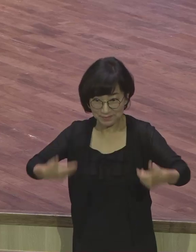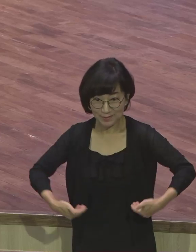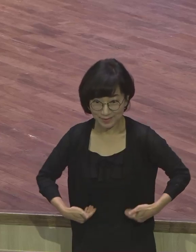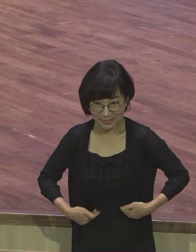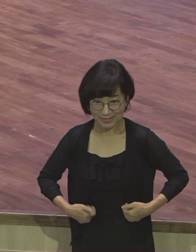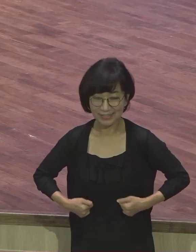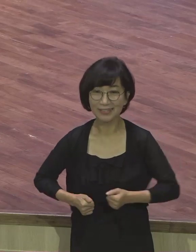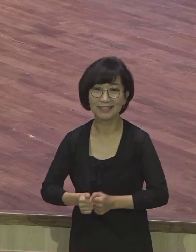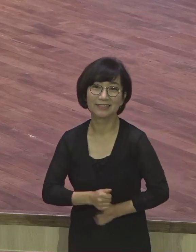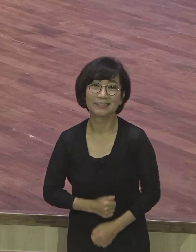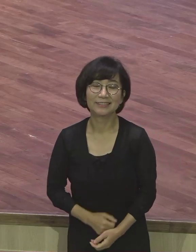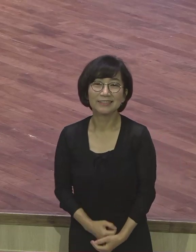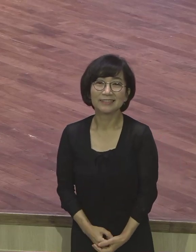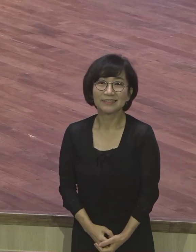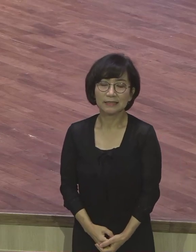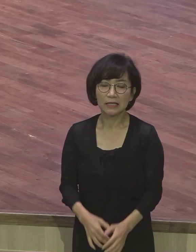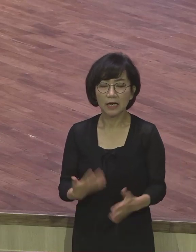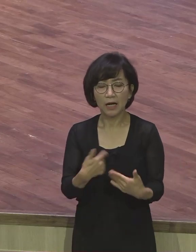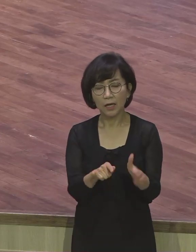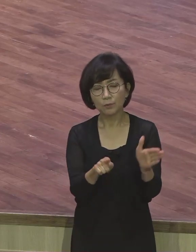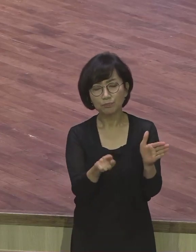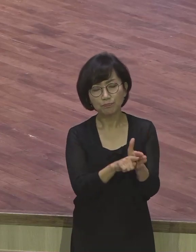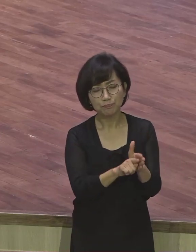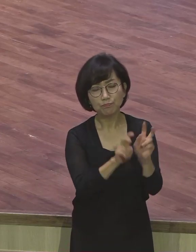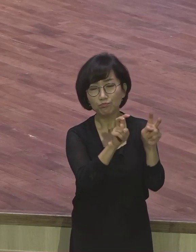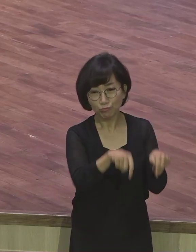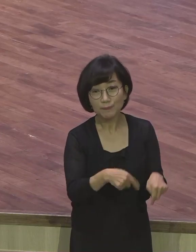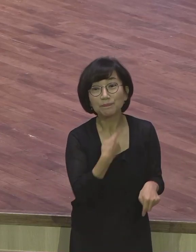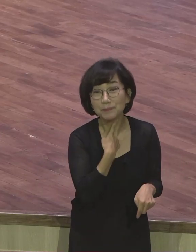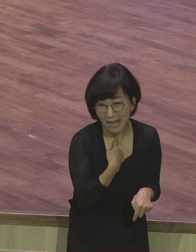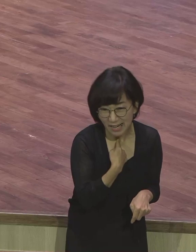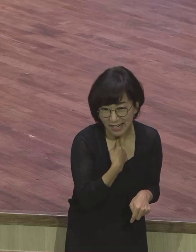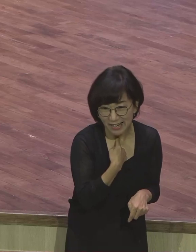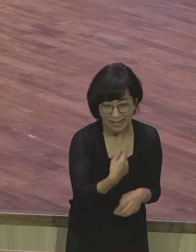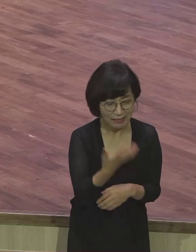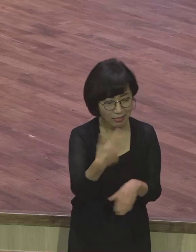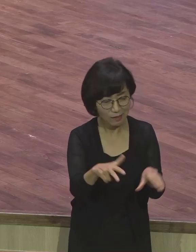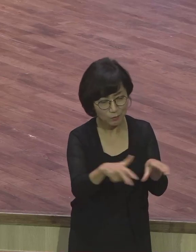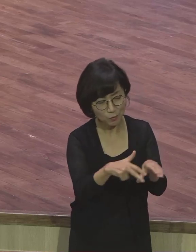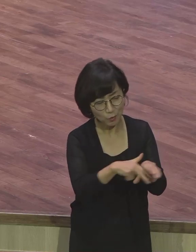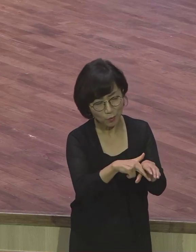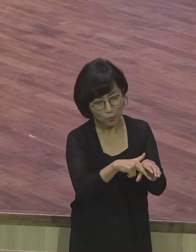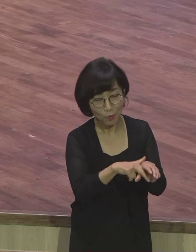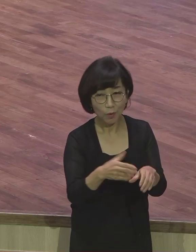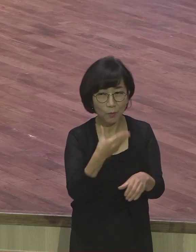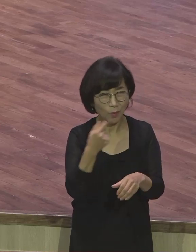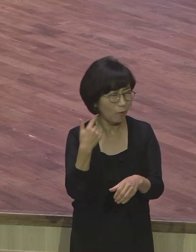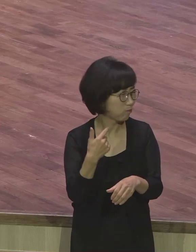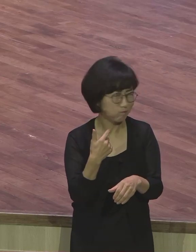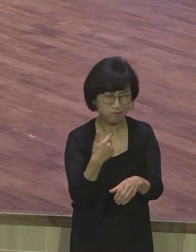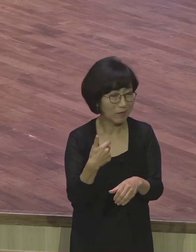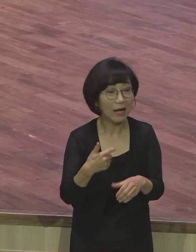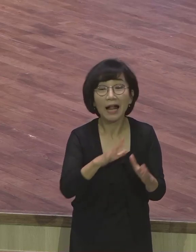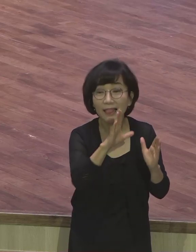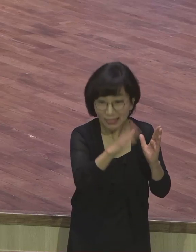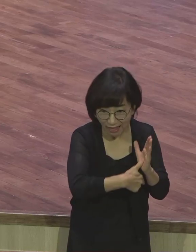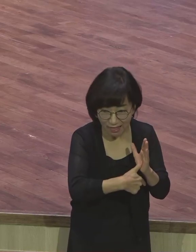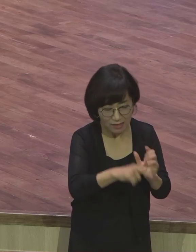세틀을 바꾸란 중요한 말이 불신자 상태에 살아갈 때, 종교 생활할 때 가졌던 이 예틀, 세상에 가졌던 그